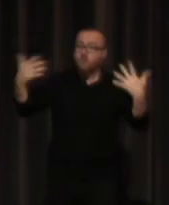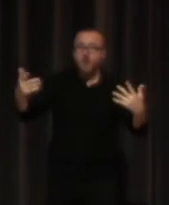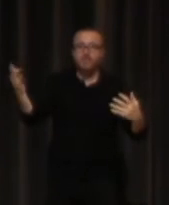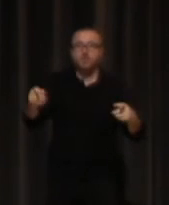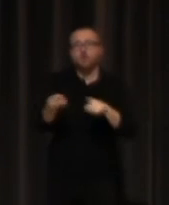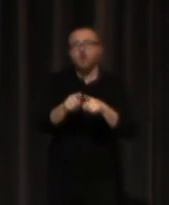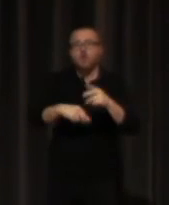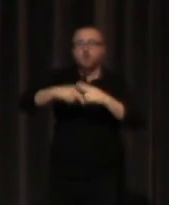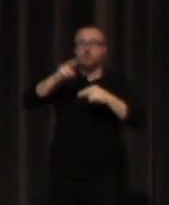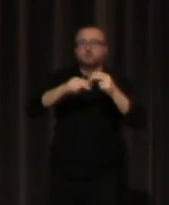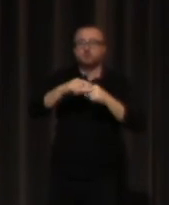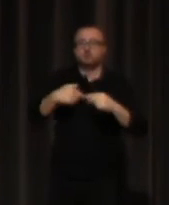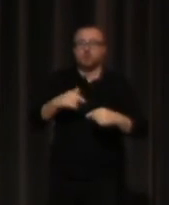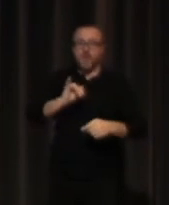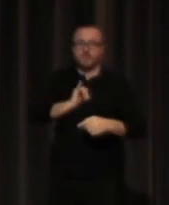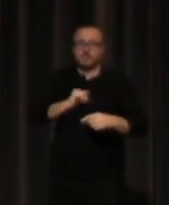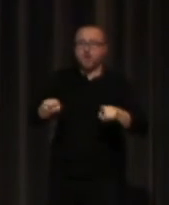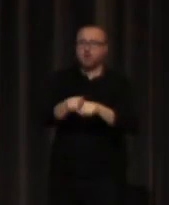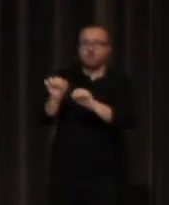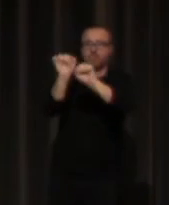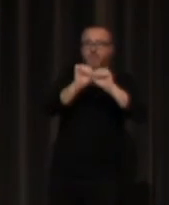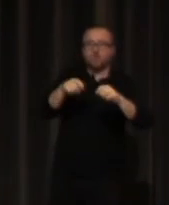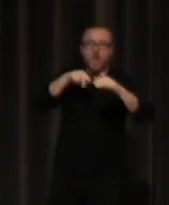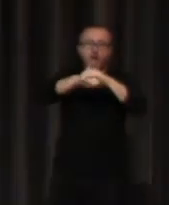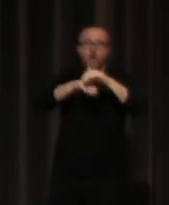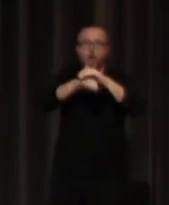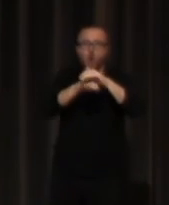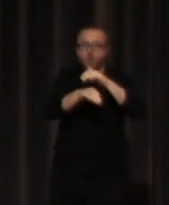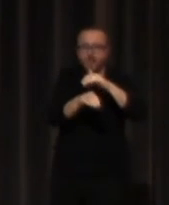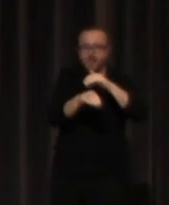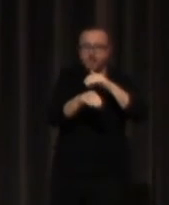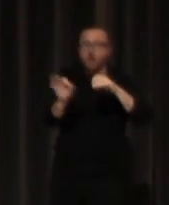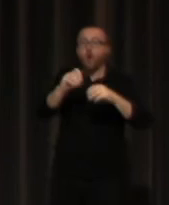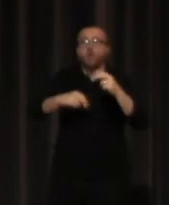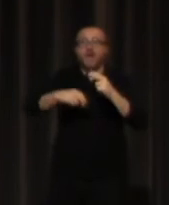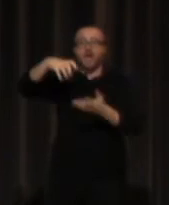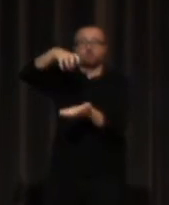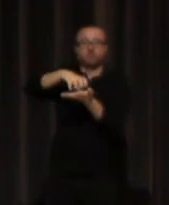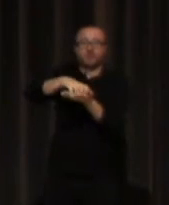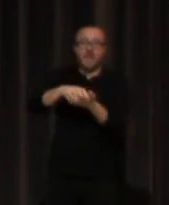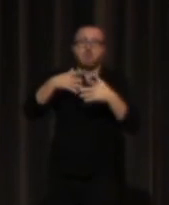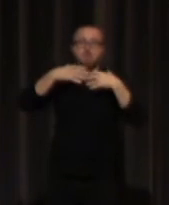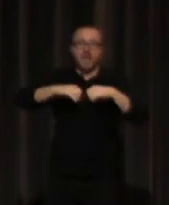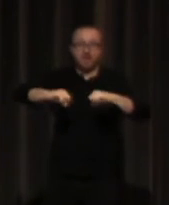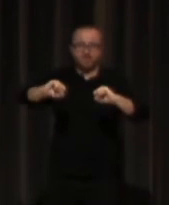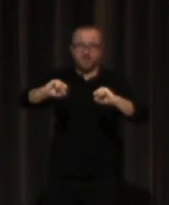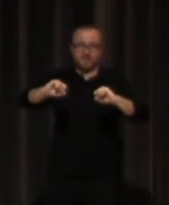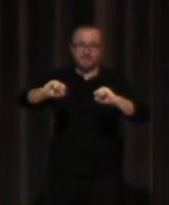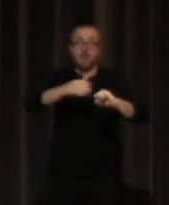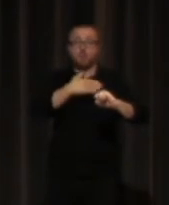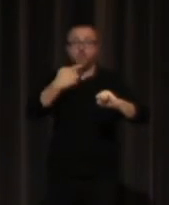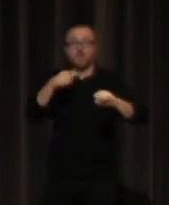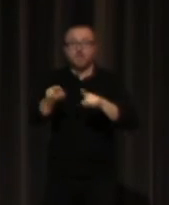cova o s'ha de construir, a vegades dèiem, una torre de marfil així ben lluny, ben solitari, per